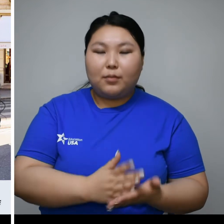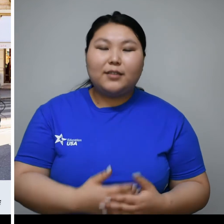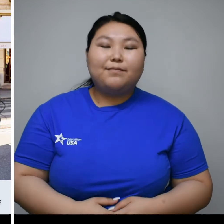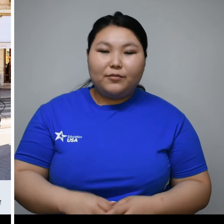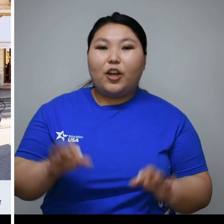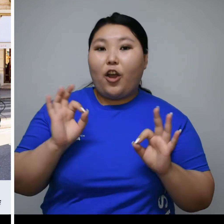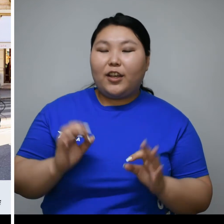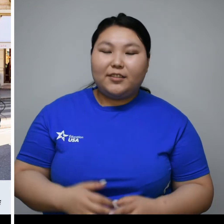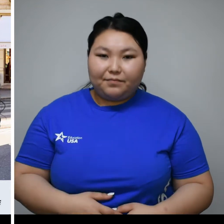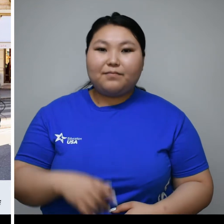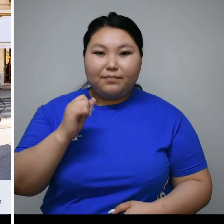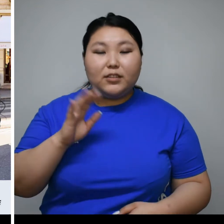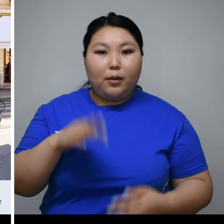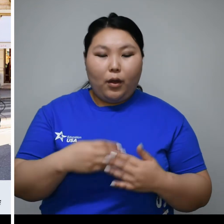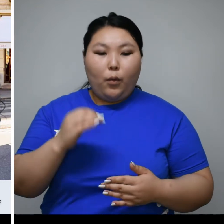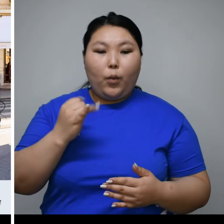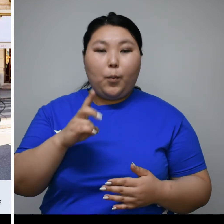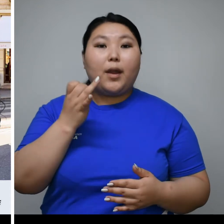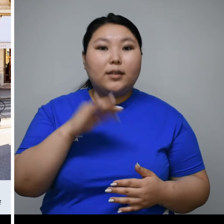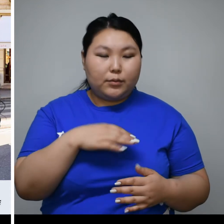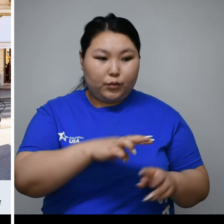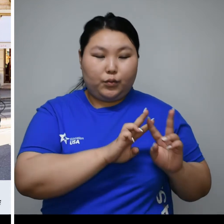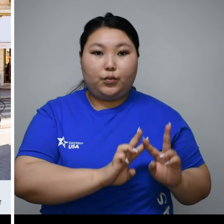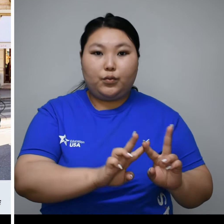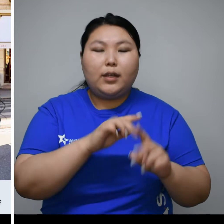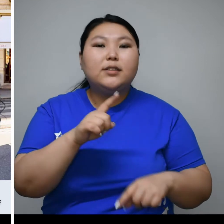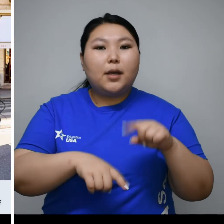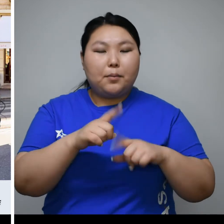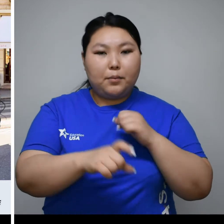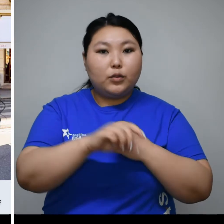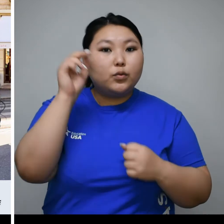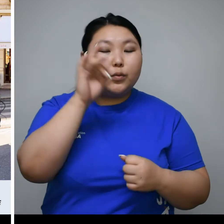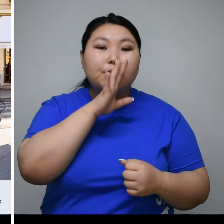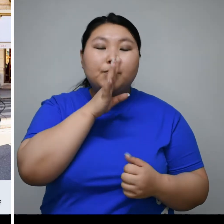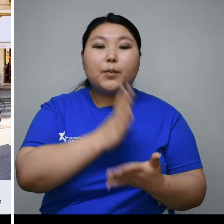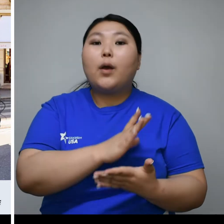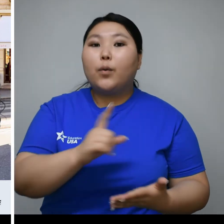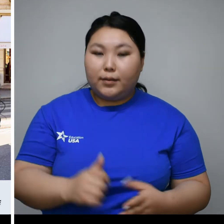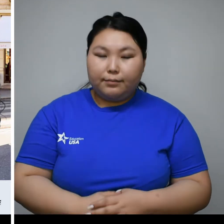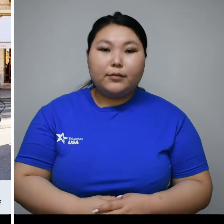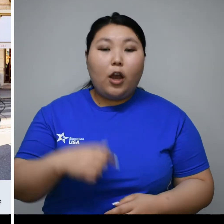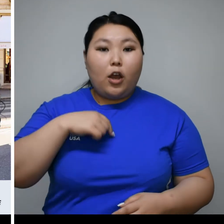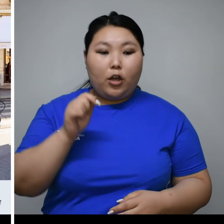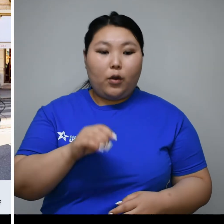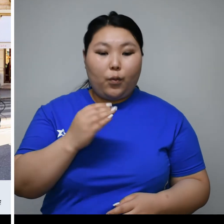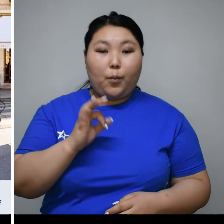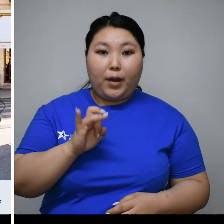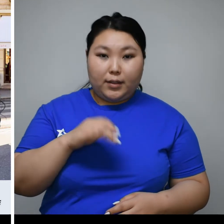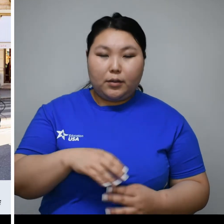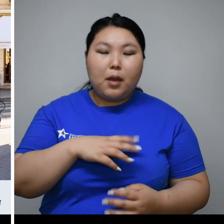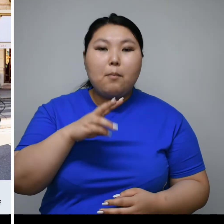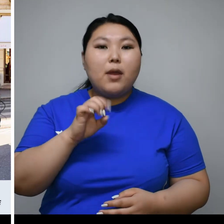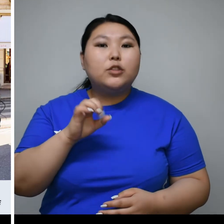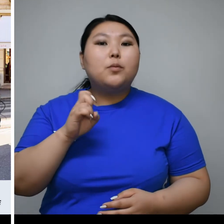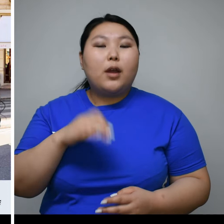байгаа. Окей. Тэгвэл одоо Fulbright-аар үргэлжлүүлээд одоо ямар хүн мэрэгчлэр сурах гэж байгаа? Одоо би